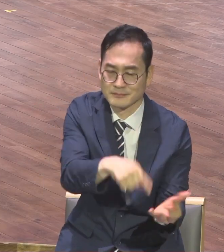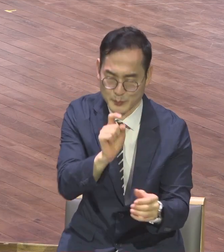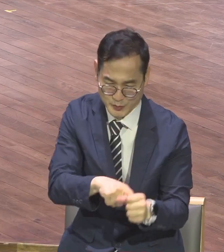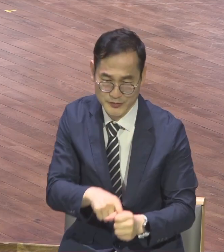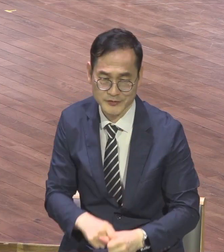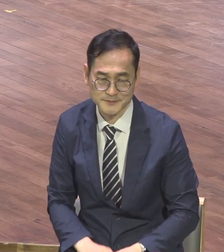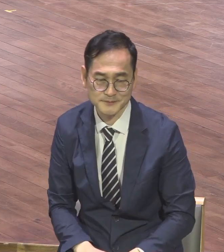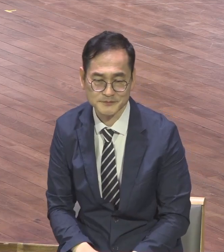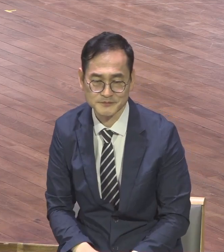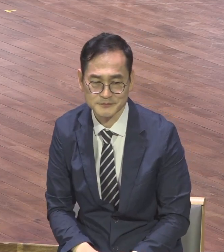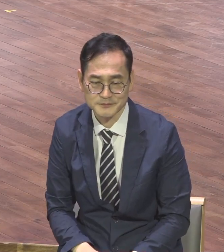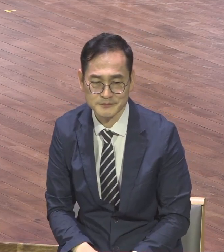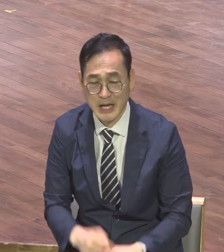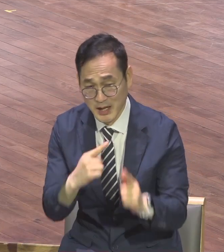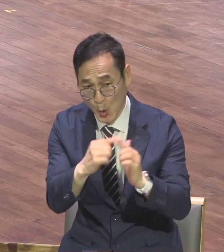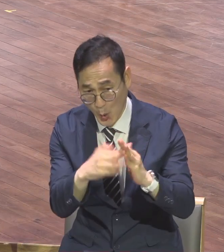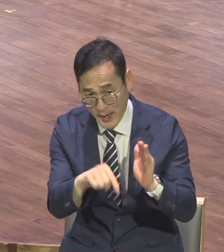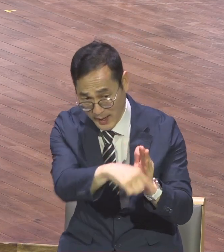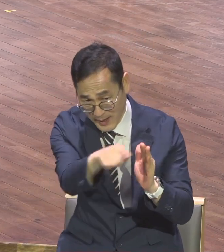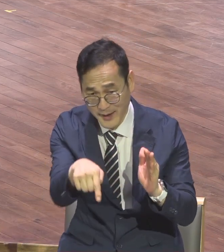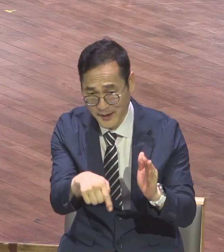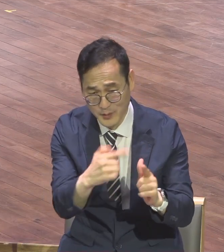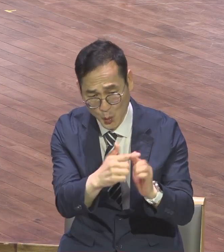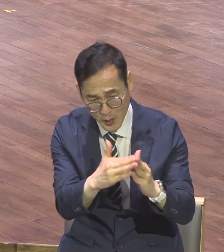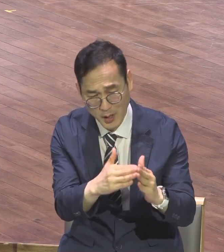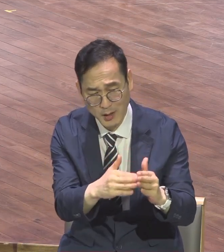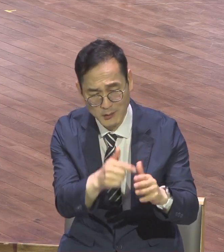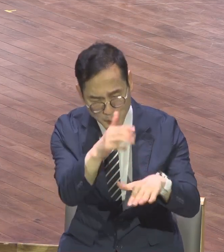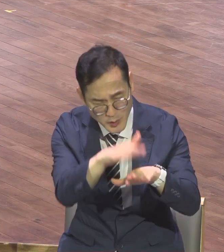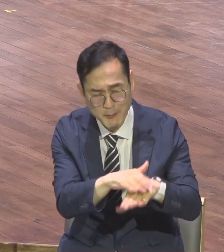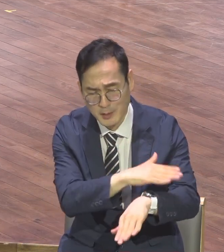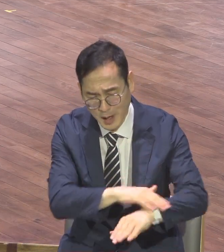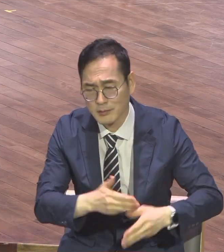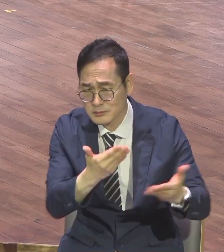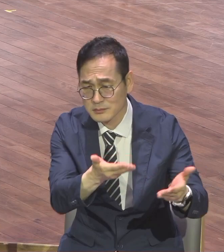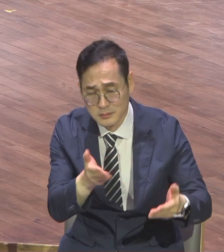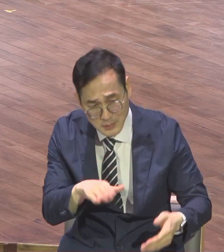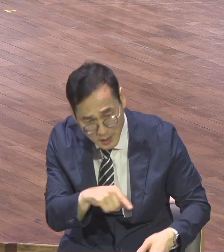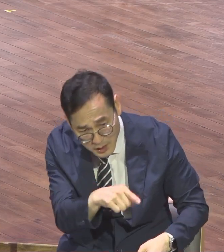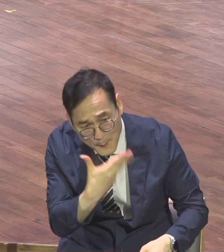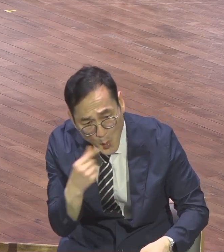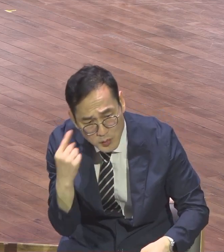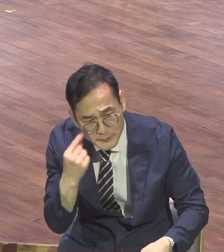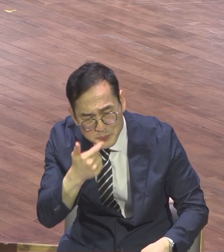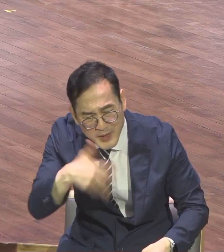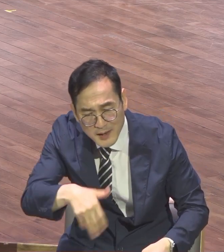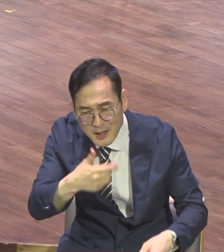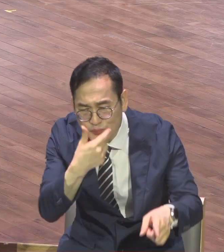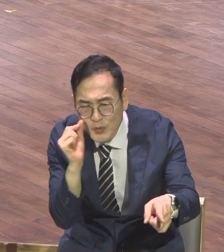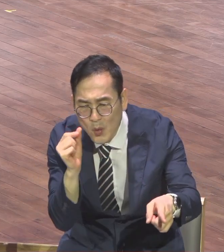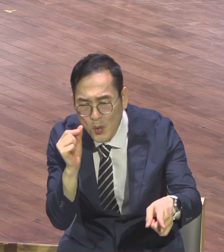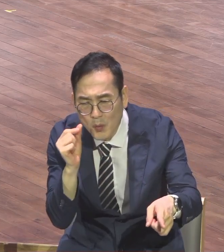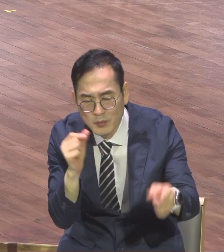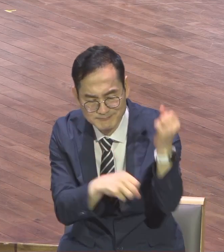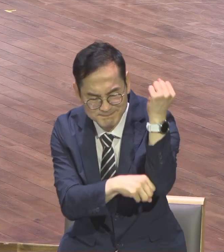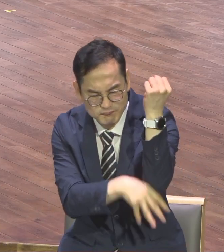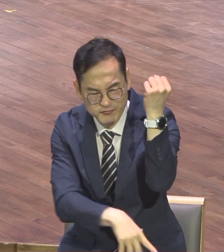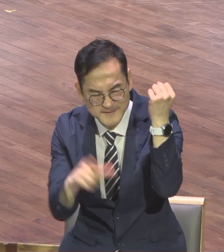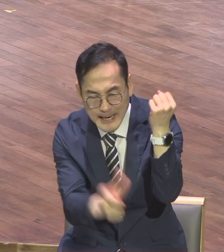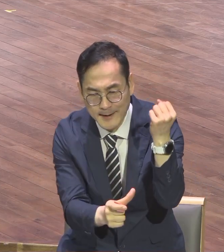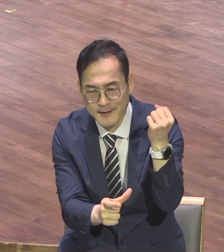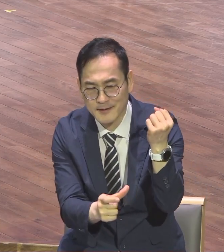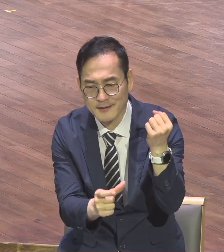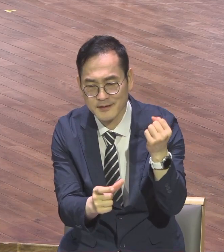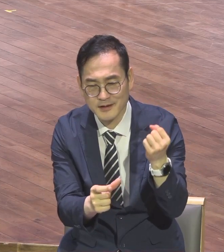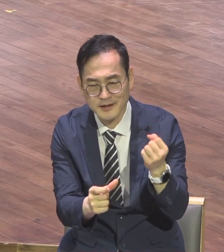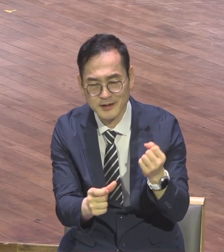있는 교회, 서 있는 교회 가서 복음의 뿌리를 탁 실하게 내려주고 그 현장에 복음의 망대를 팍 세워서